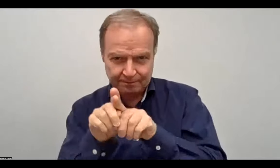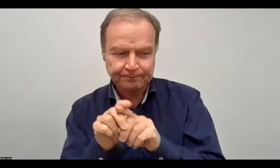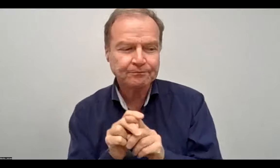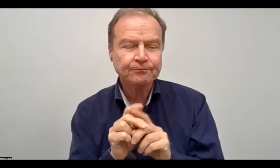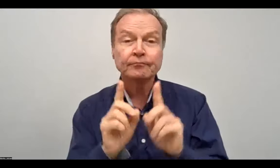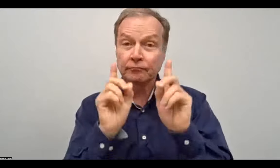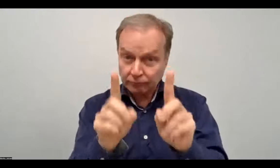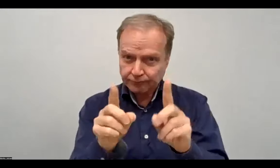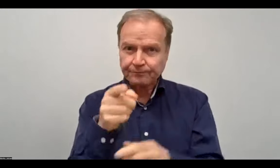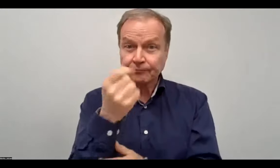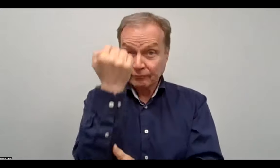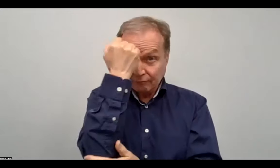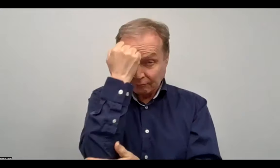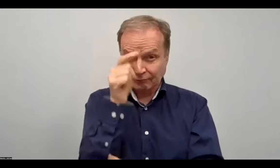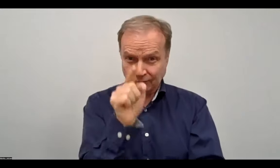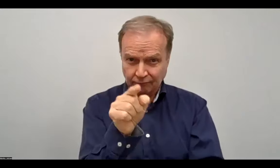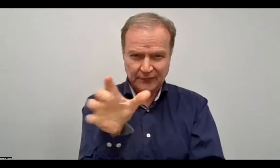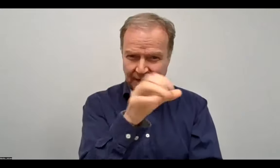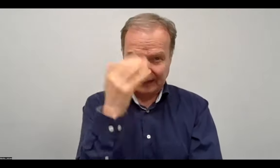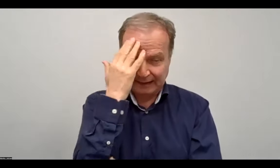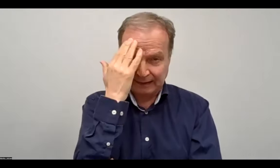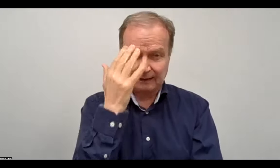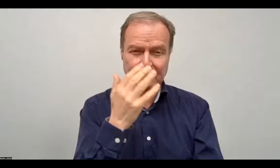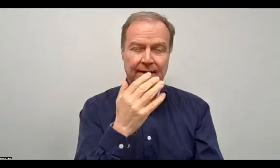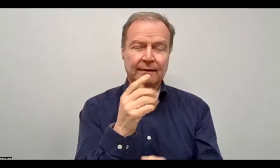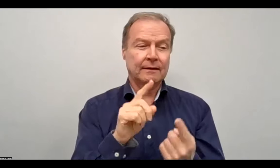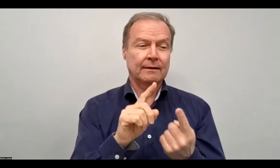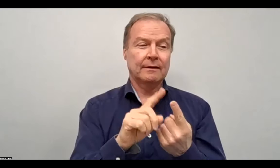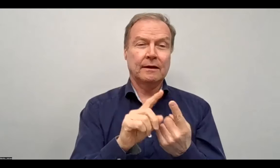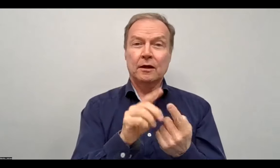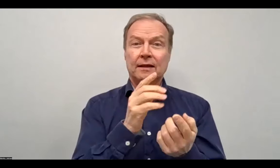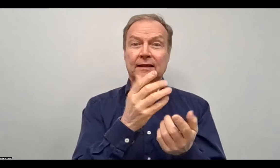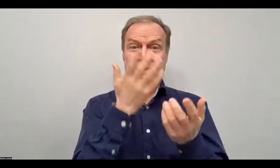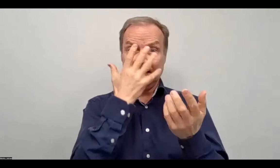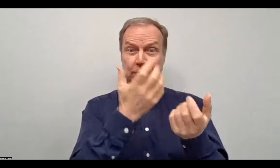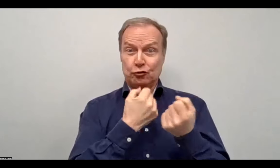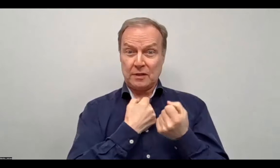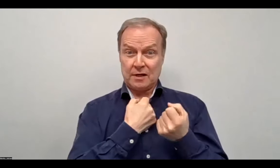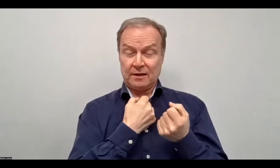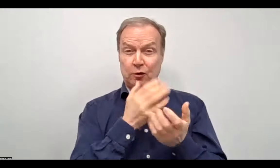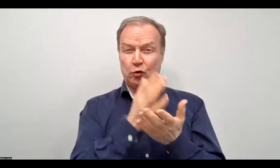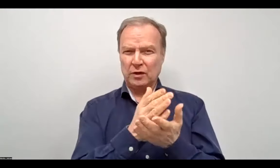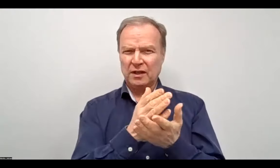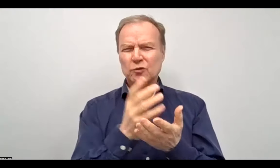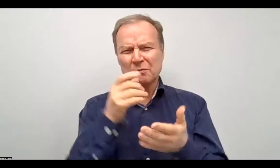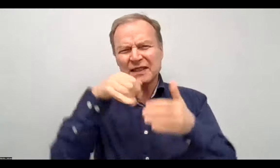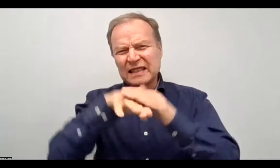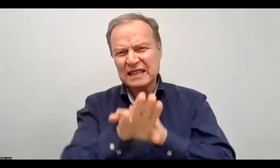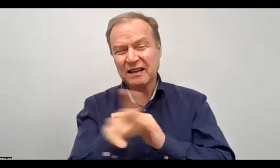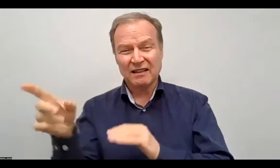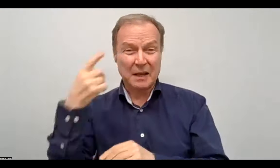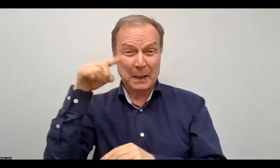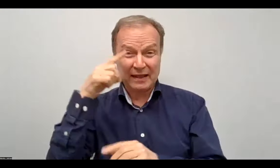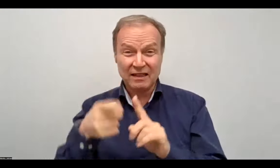niin kun velvollisuutena on toteuttaa tätä yhdenvertaisuutta myös tästä kielellisen oikeuksien näkökulmasta.